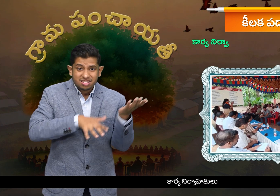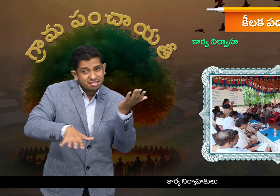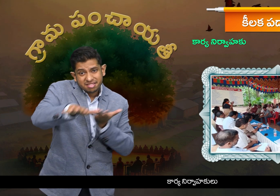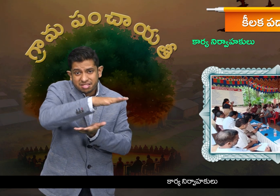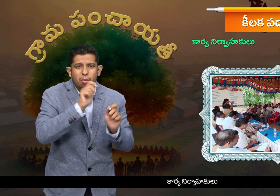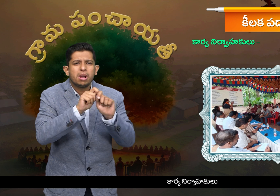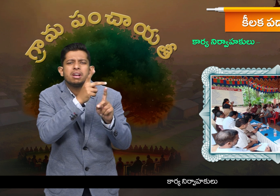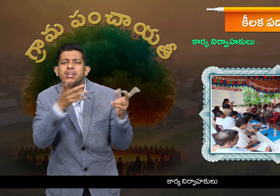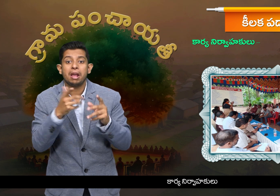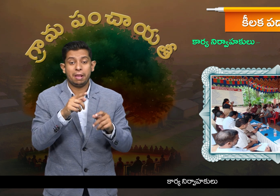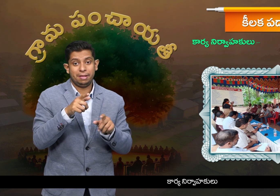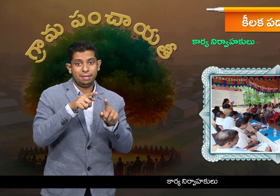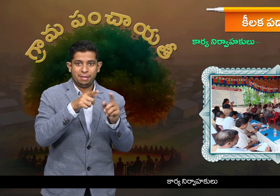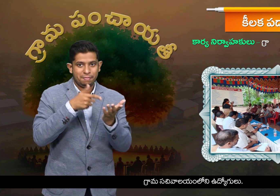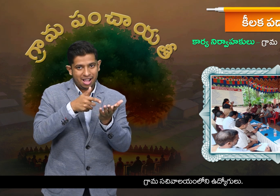కార్యనిర్వాహకులు